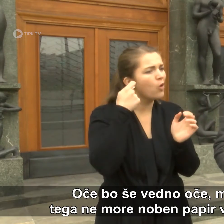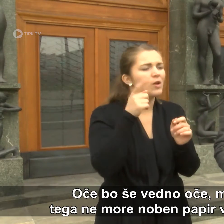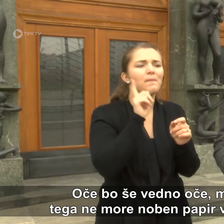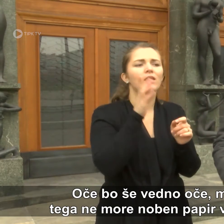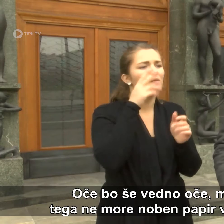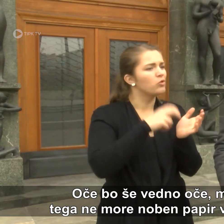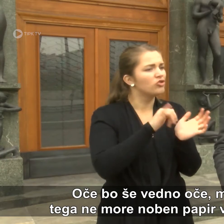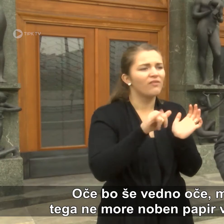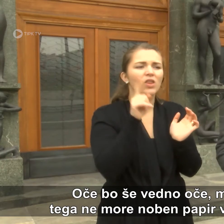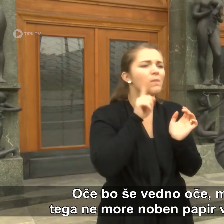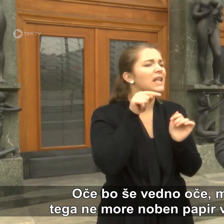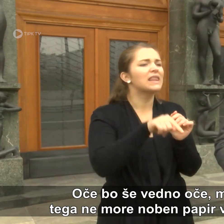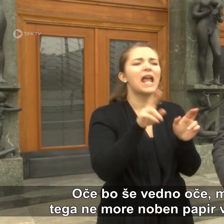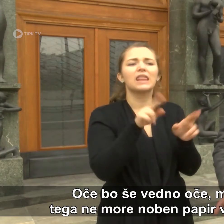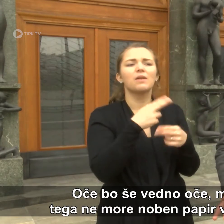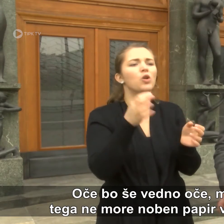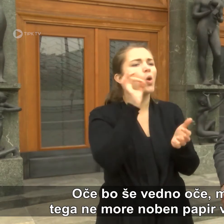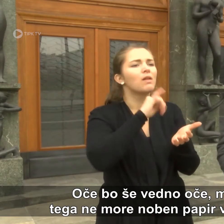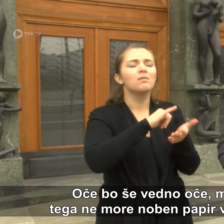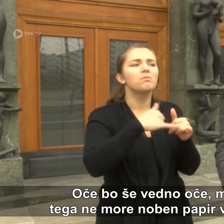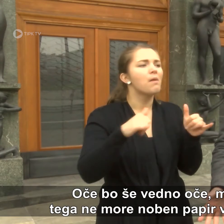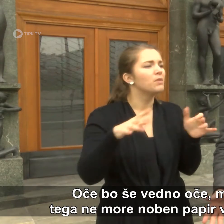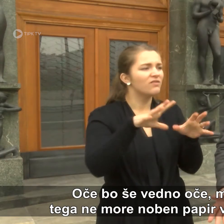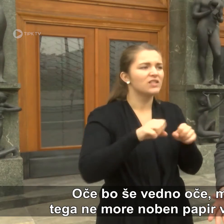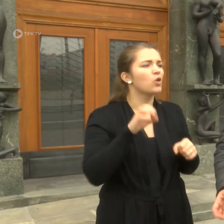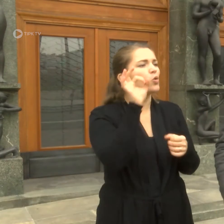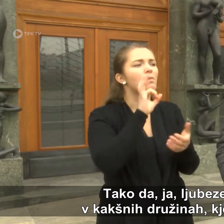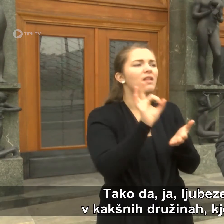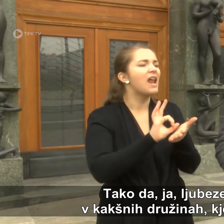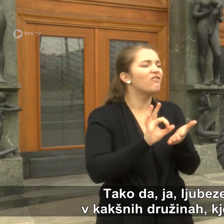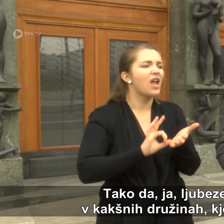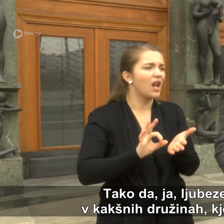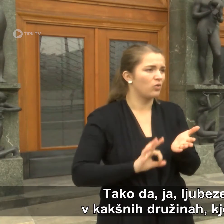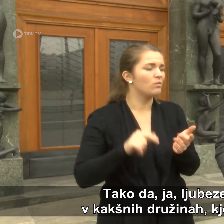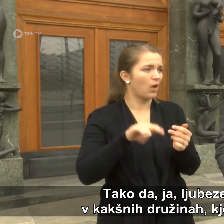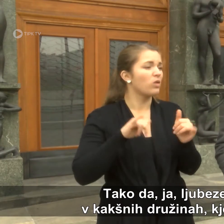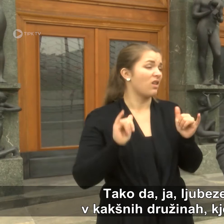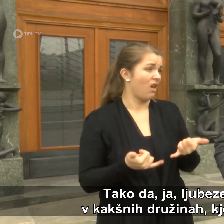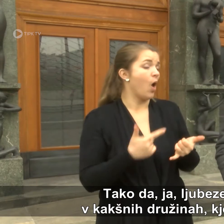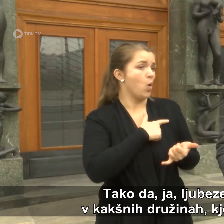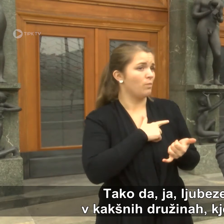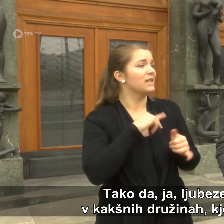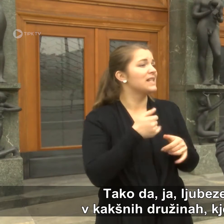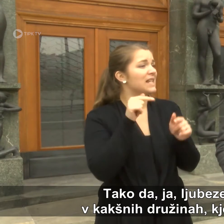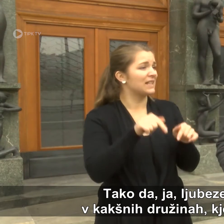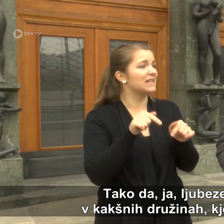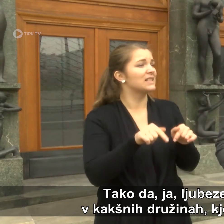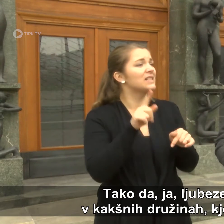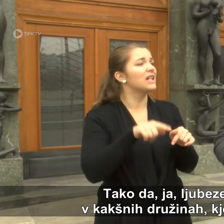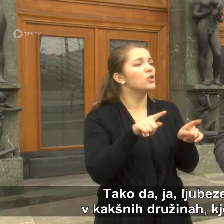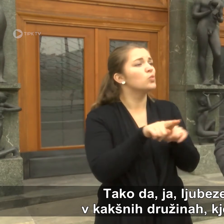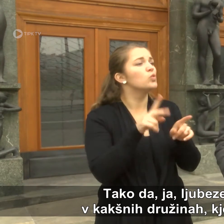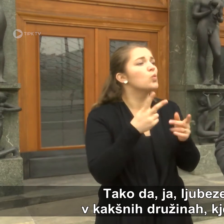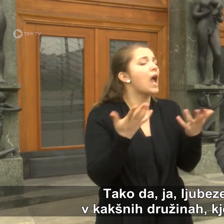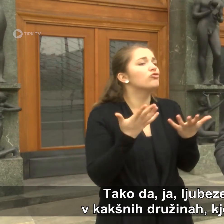mati bo še vedno mati. Tega ne more noben papir vzeti, noben referendum. Tako da, ja, ljubezen je tista in tudi